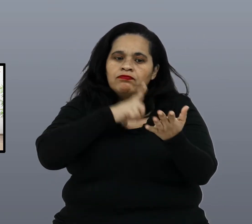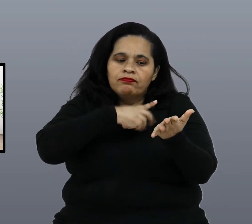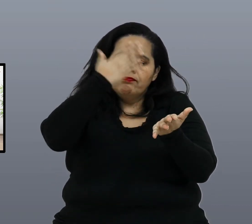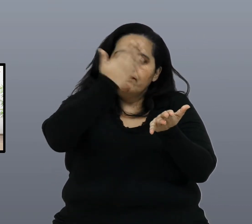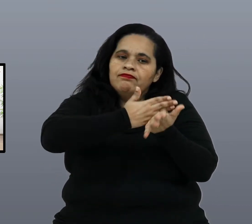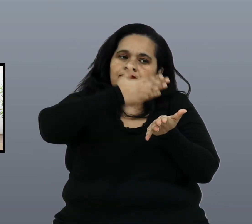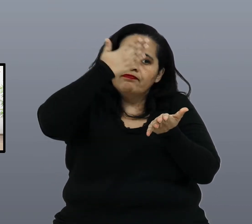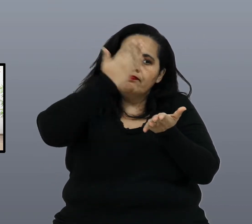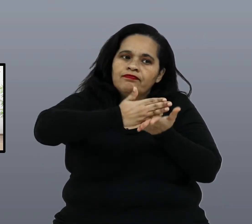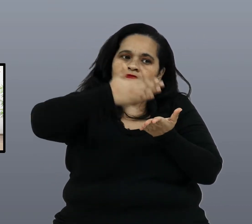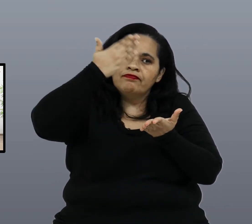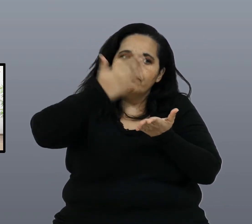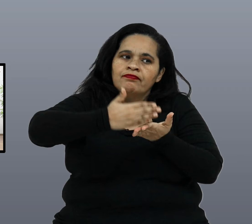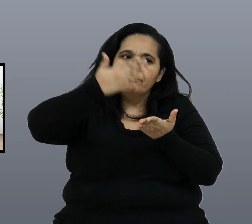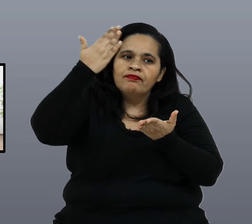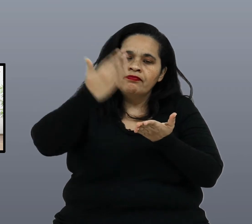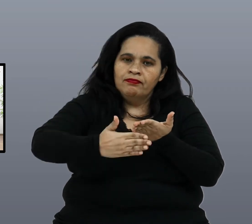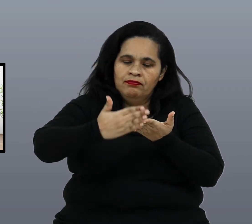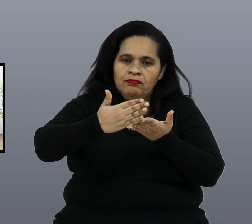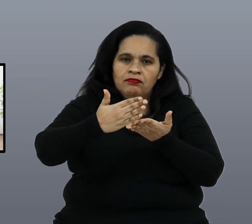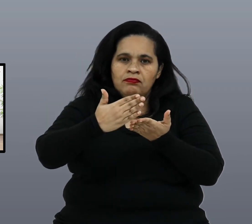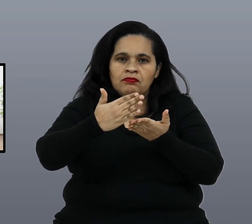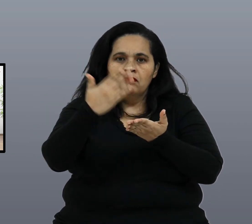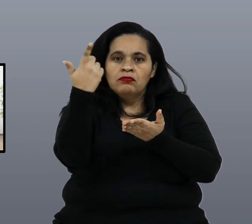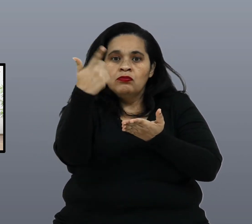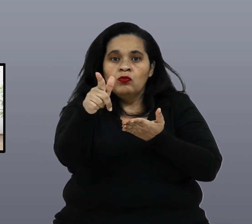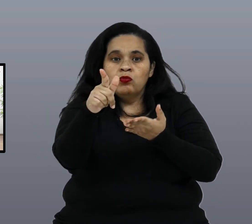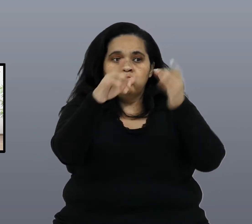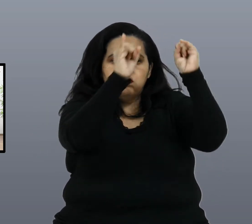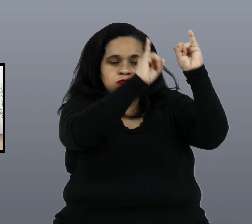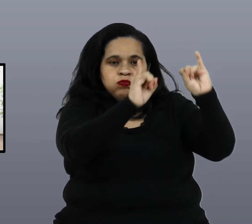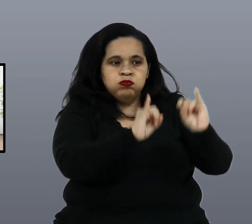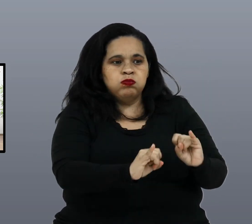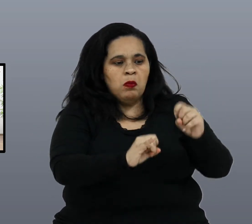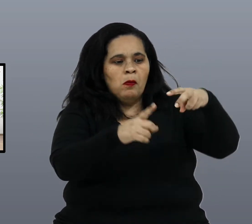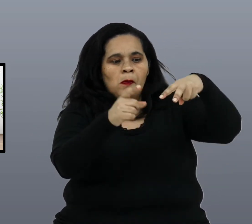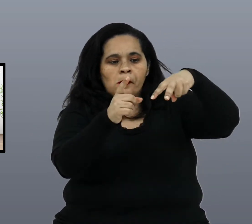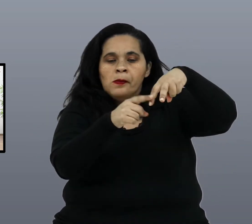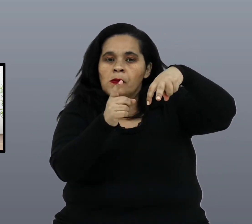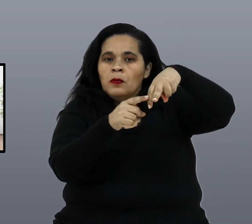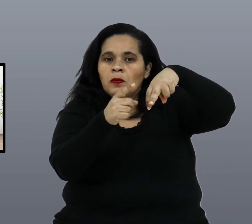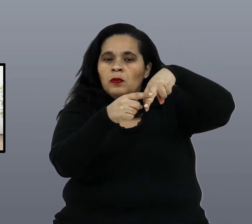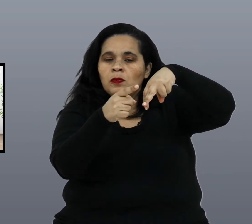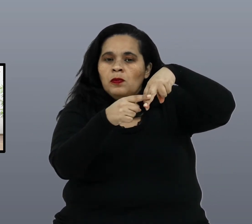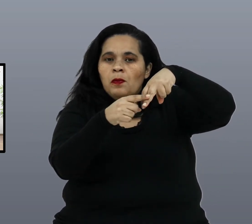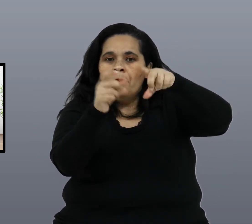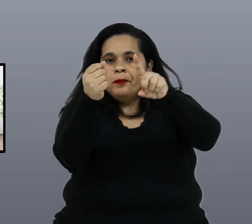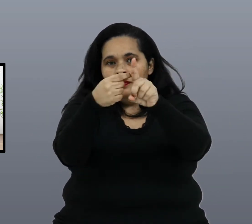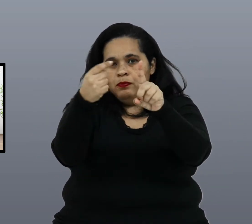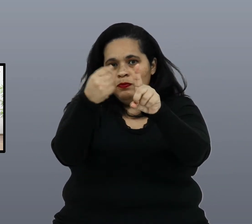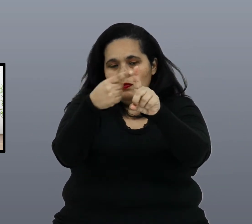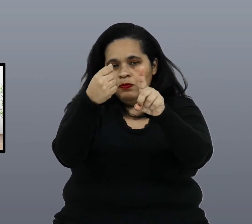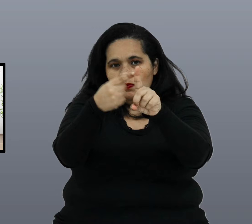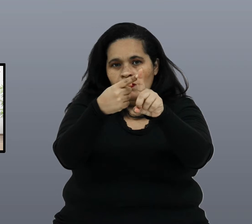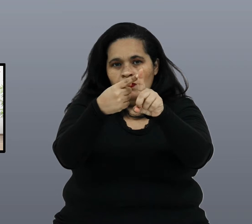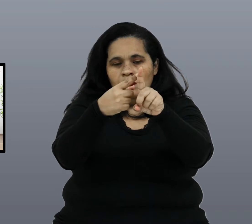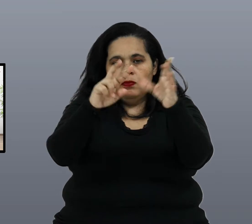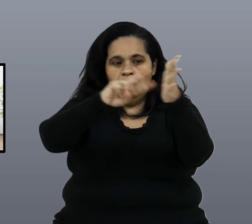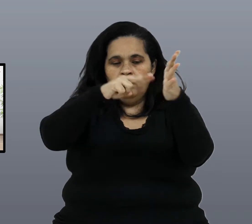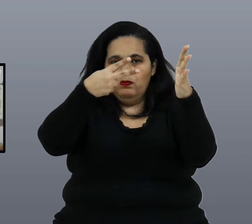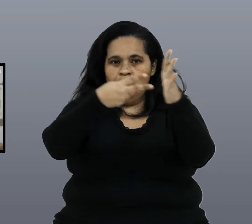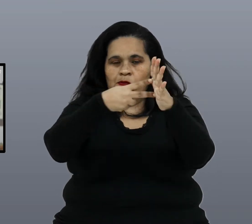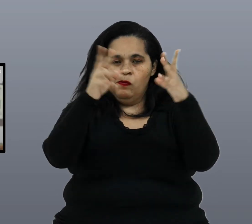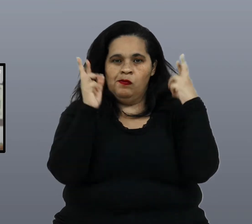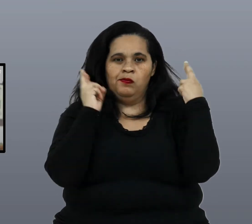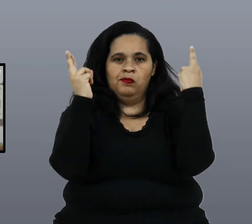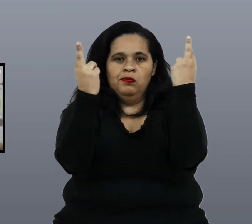história. E a última parte da estátua, As pernas de ferro. as pernas de ferro, que representam o Império Romano. Isso.